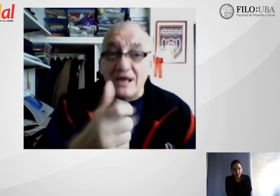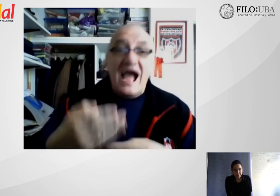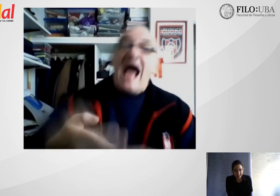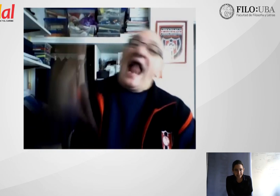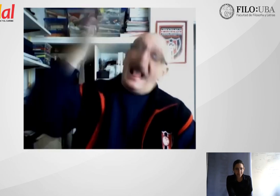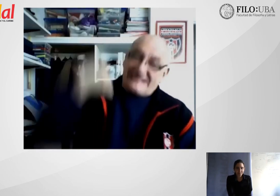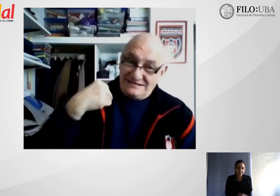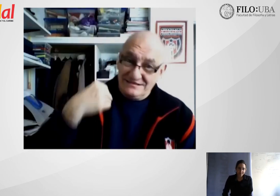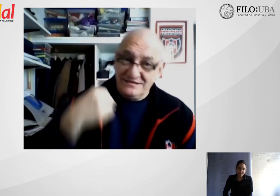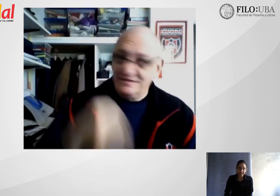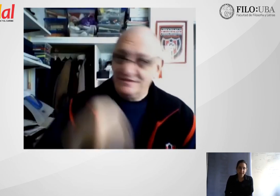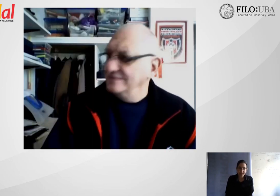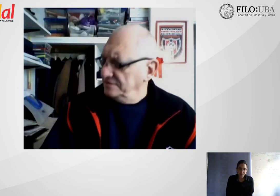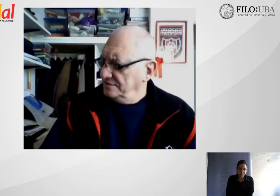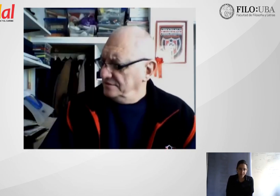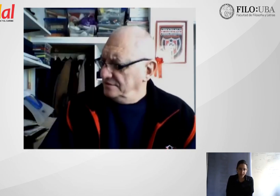Pero además,